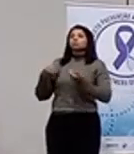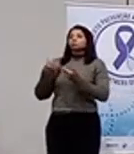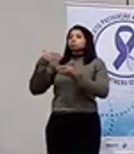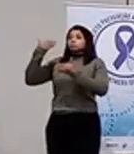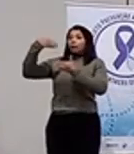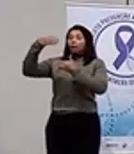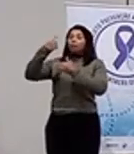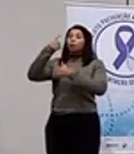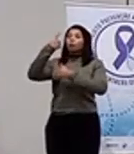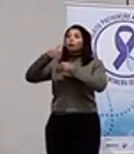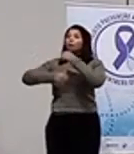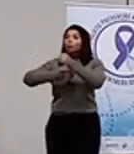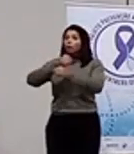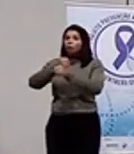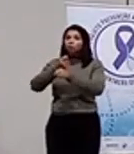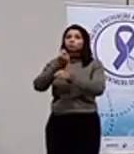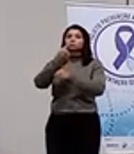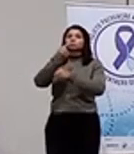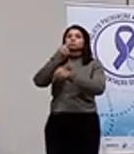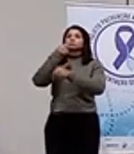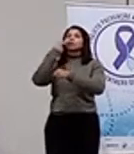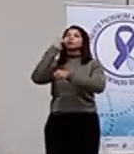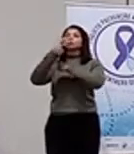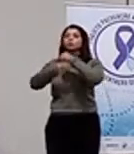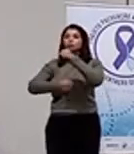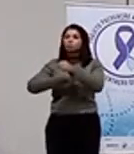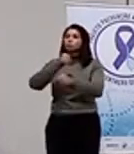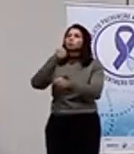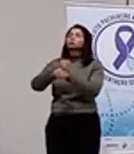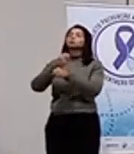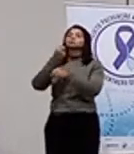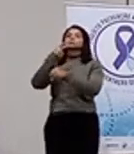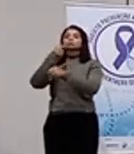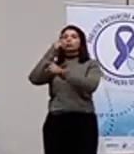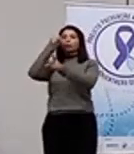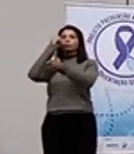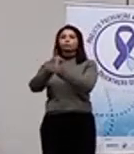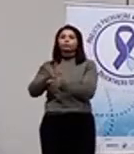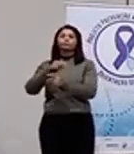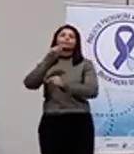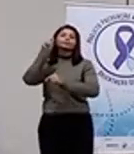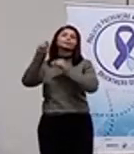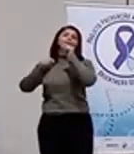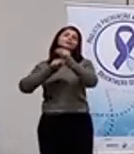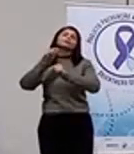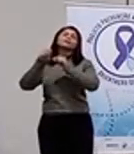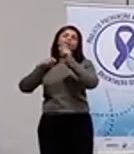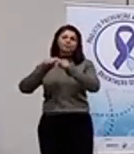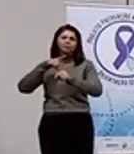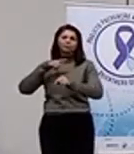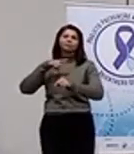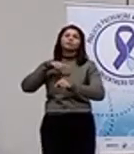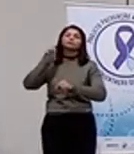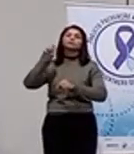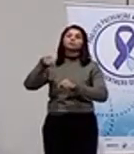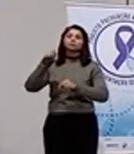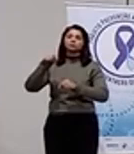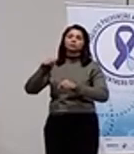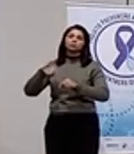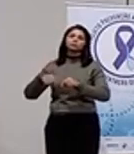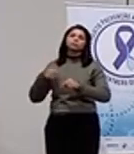anos usando o remédio. Então há um efeito mesmo. E é aí que você entra na fase 4, em que você observa enquanto a terapia está